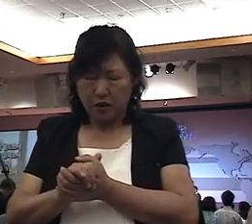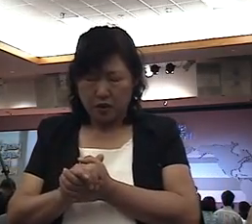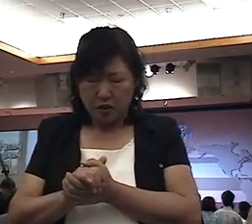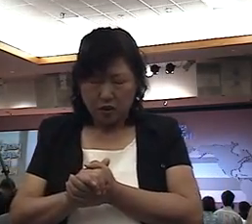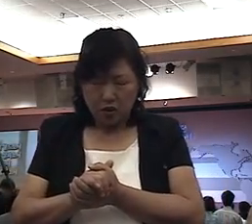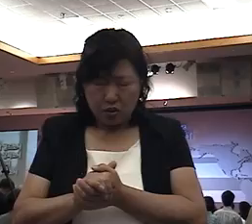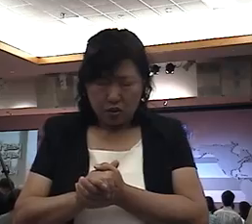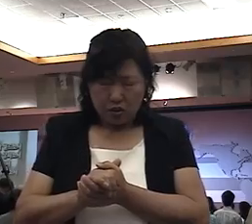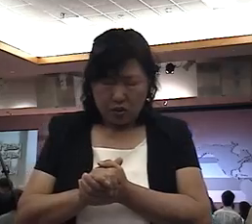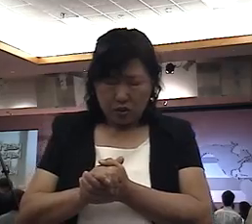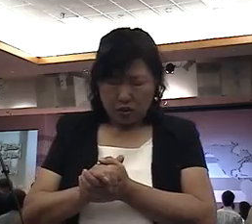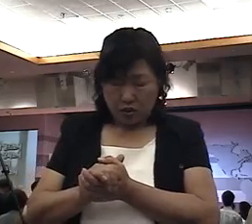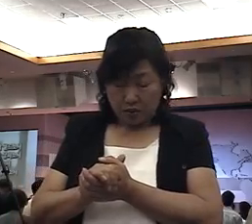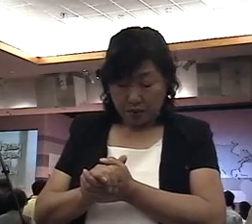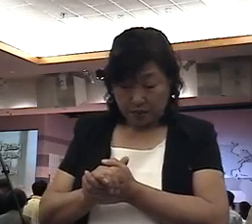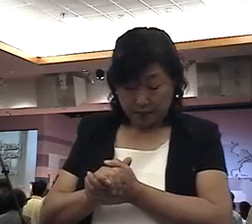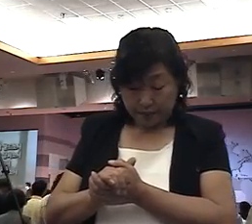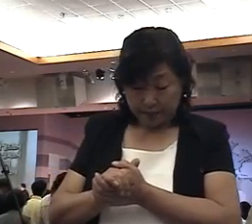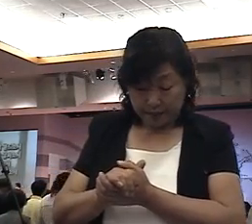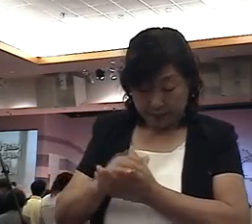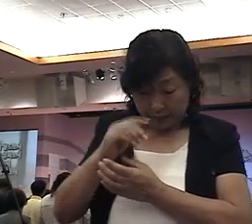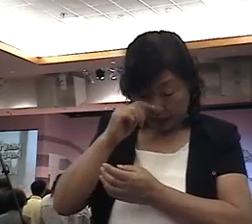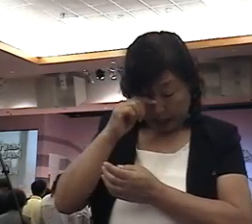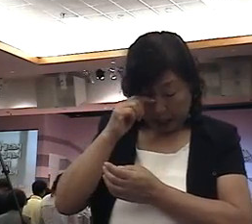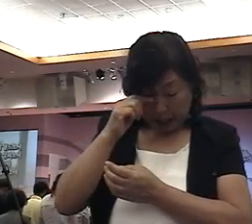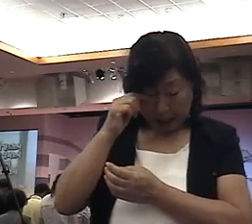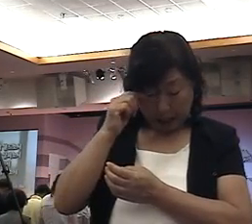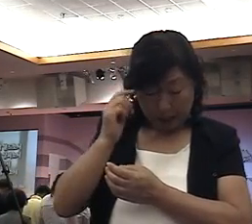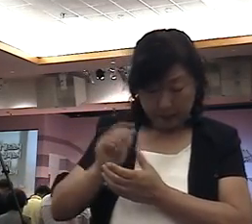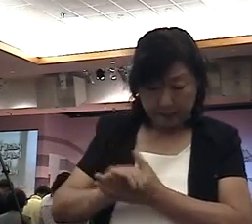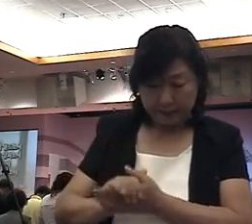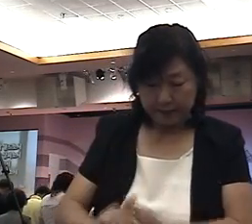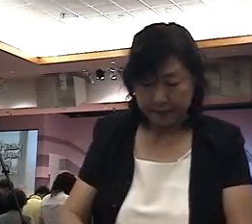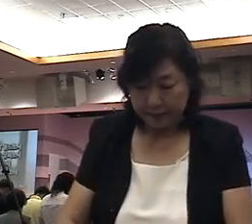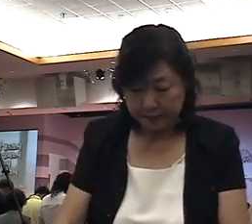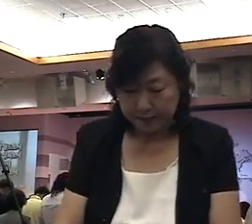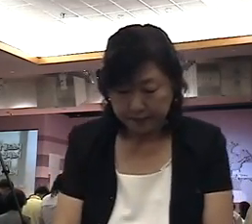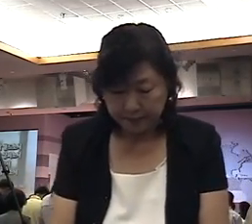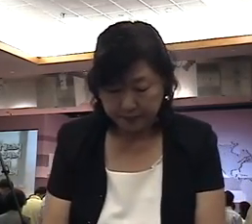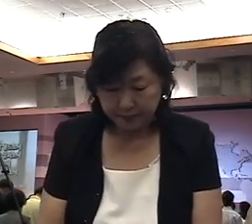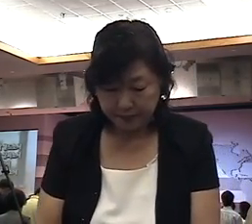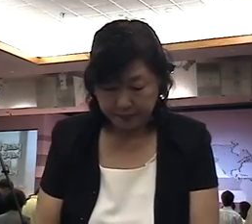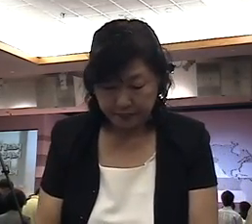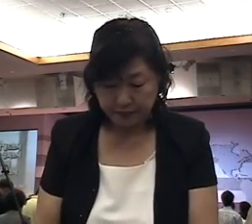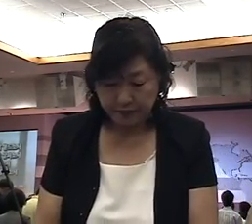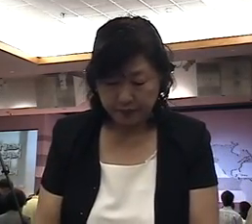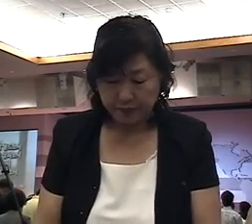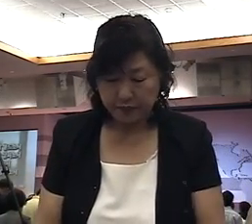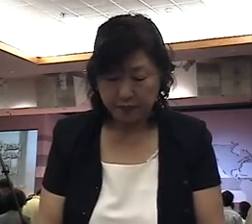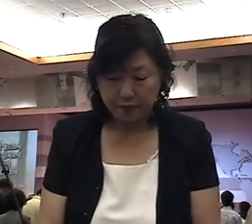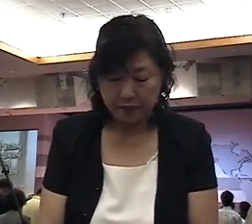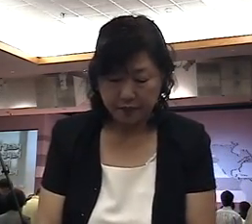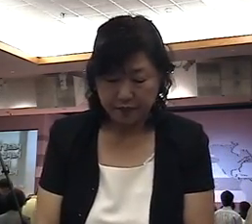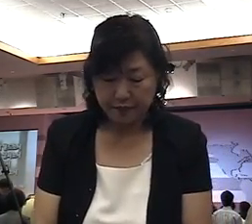우리의 믿음의 고백을 기뻐하시는 하나님, 우리의 기도를 들어주옵소서. 같이 고백하겠습니다.